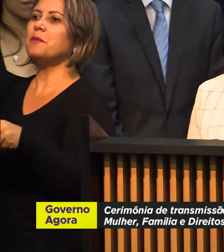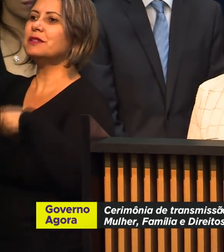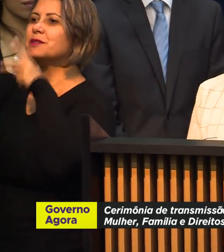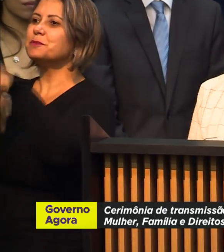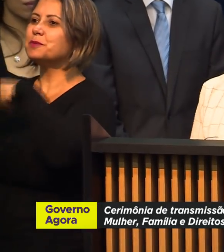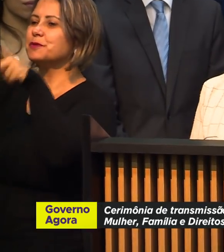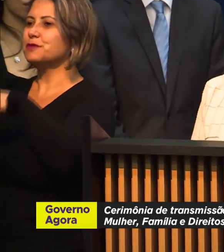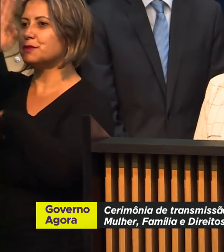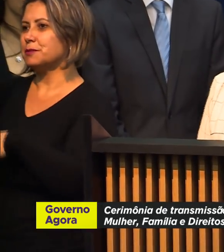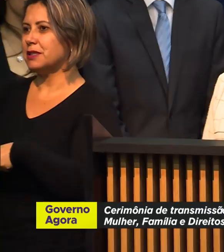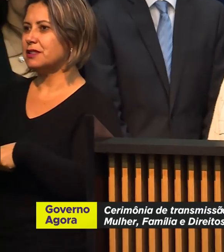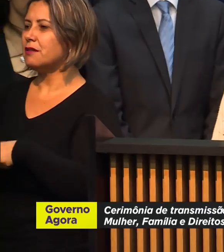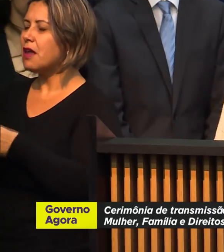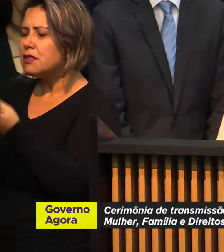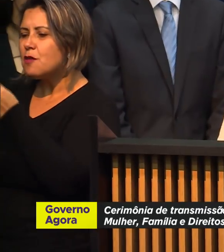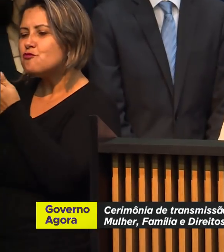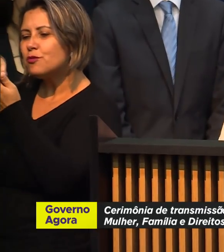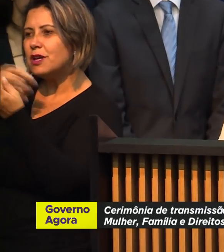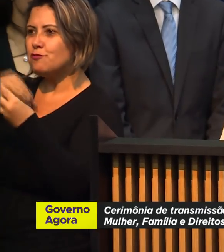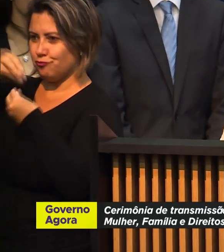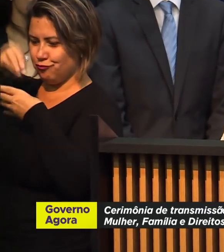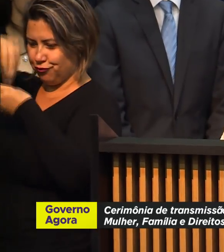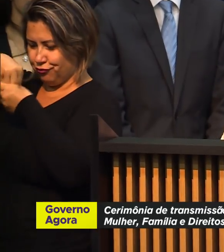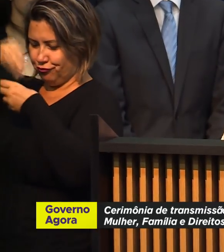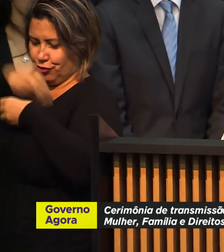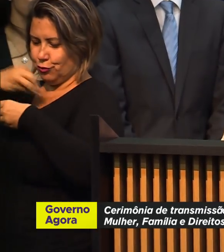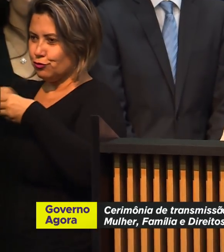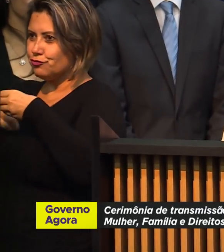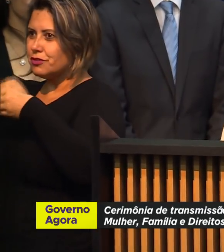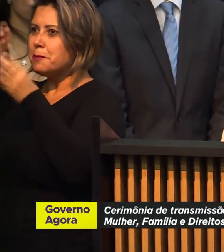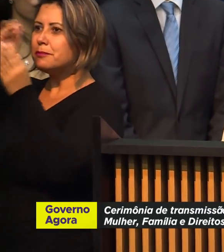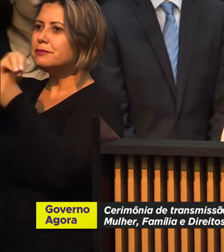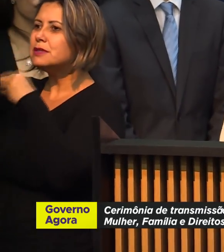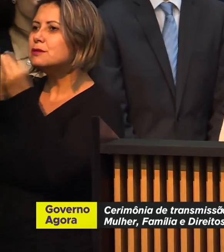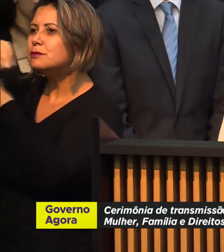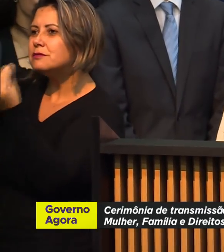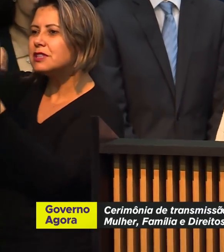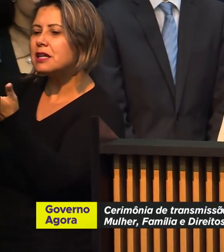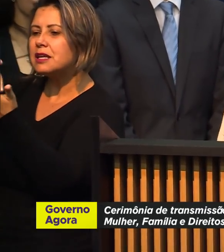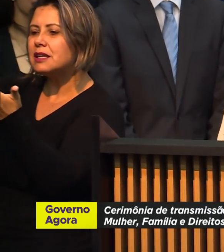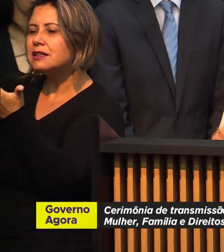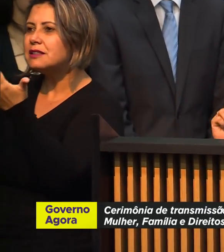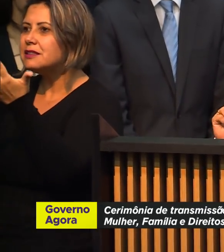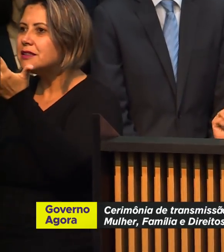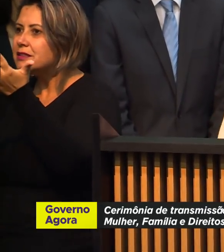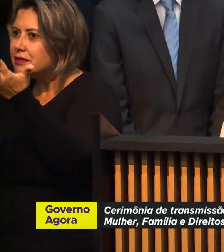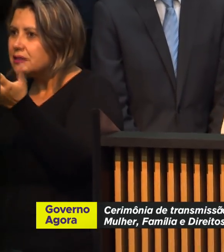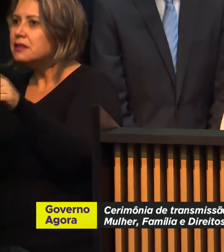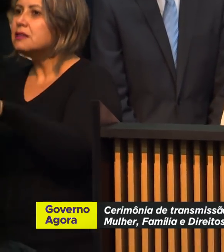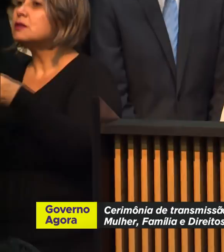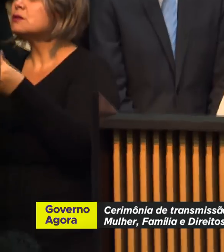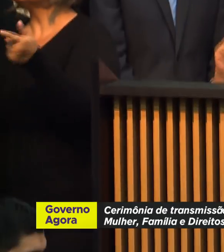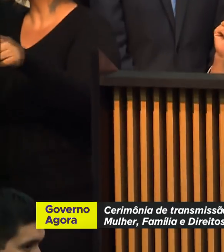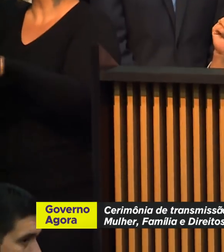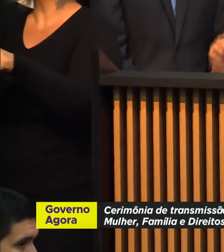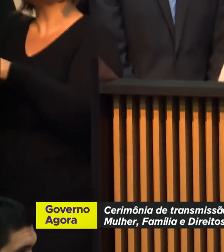Todos nós temos um pouco de cada um. Esse ministério cuidará de todos, respeitando as suas individualidades, promovendo